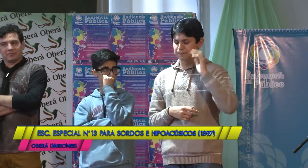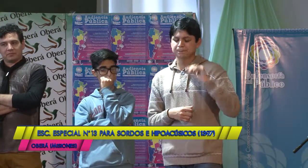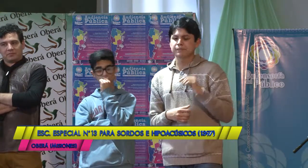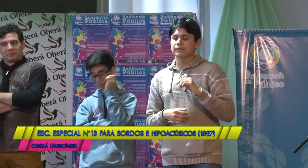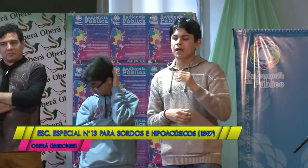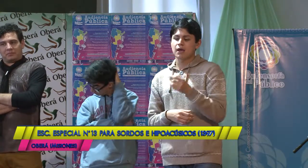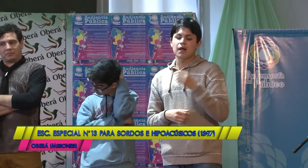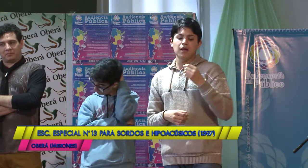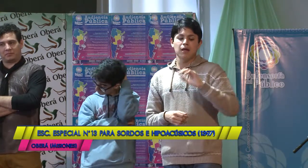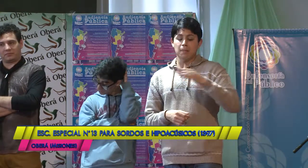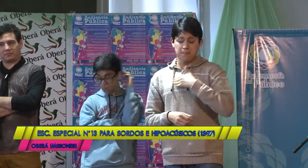acá en Oberá,